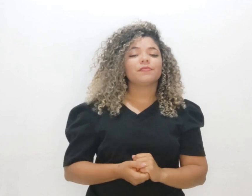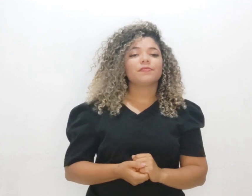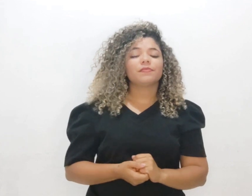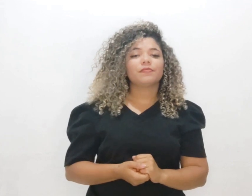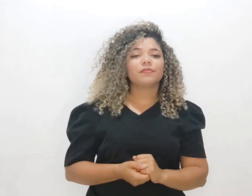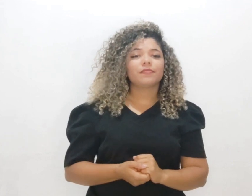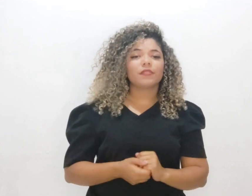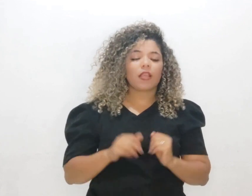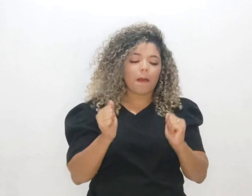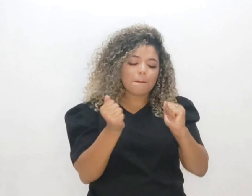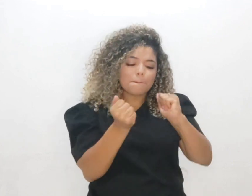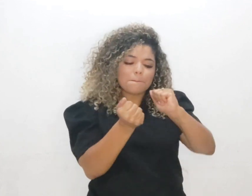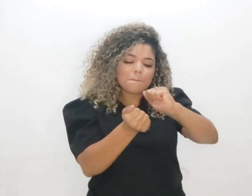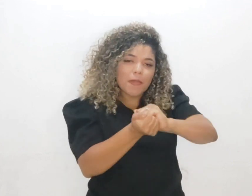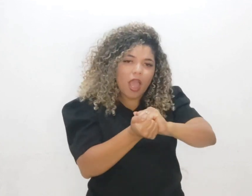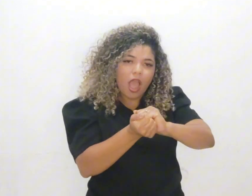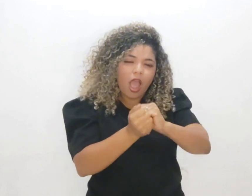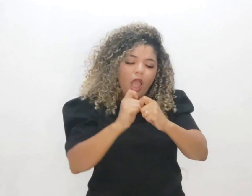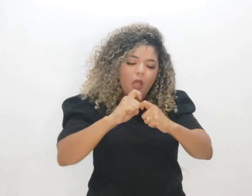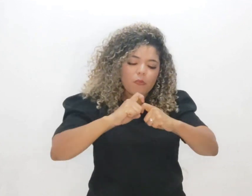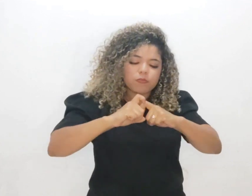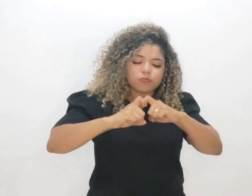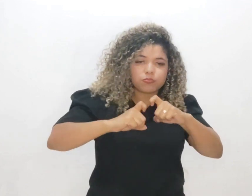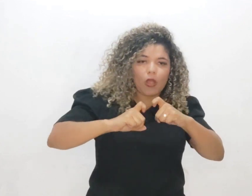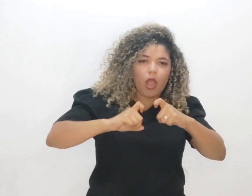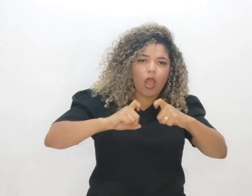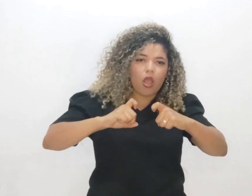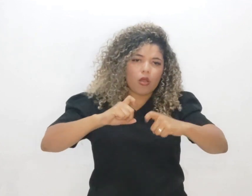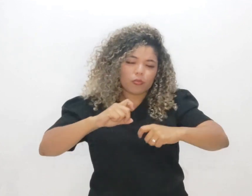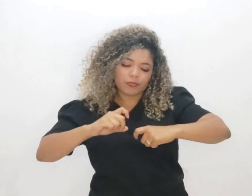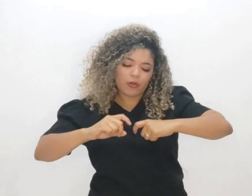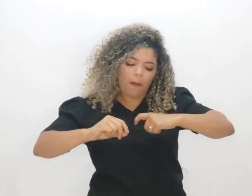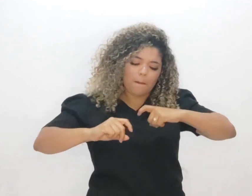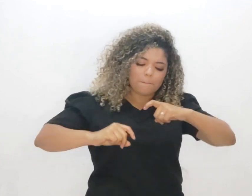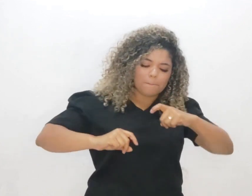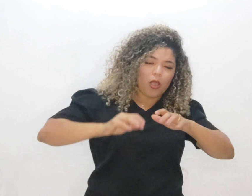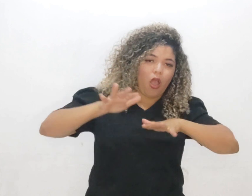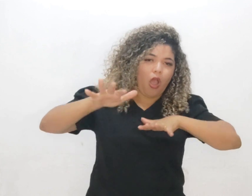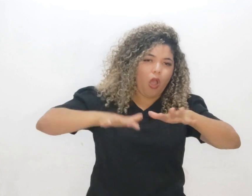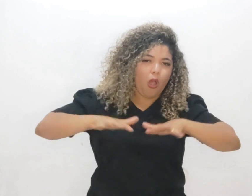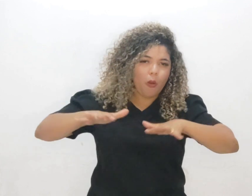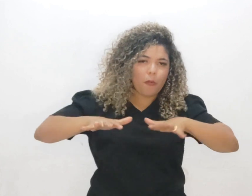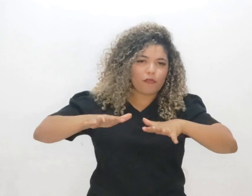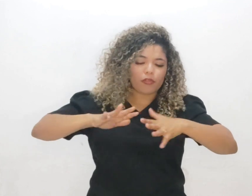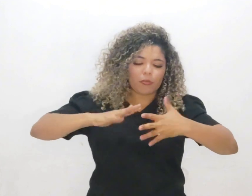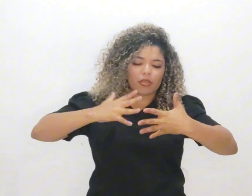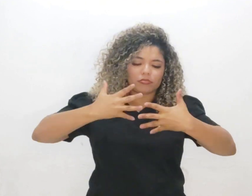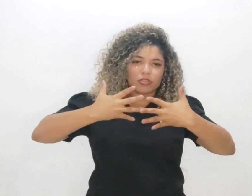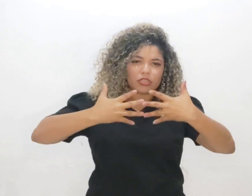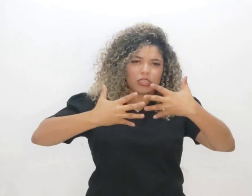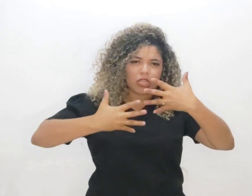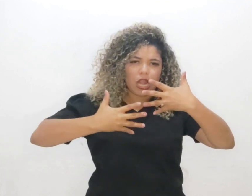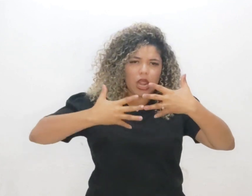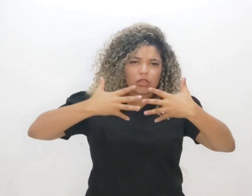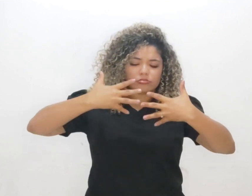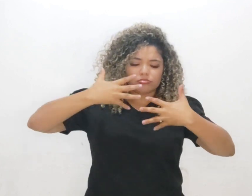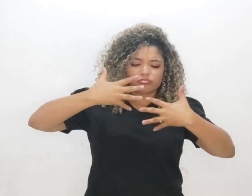Acoplada lado a lado, agora nós temos um sistema que transfere movimento com as duas engrenagens correspondentes. Nesse